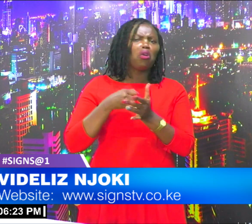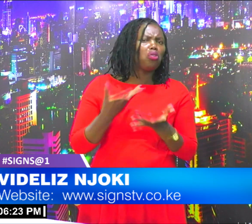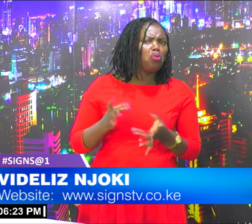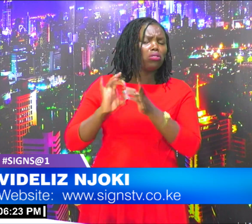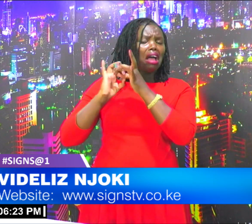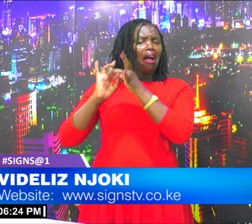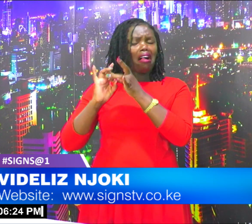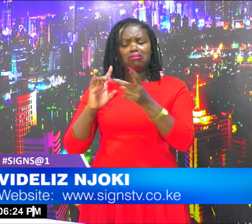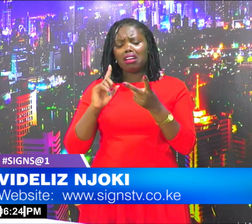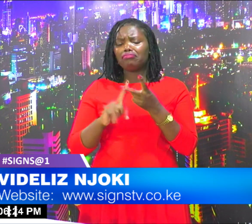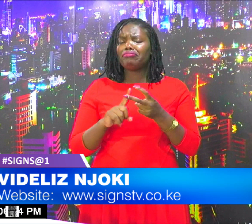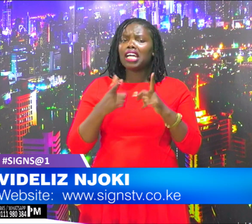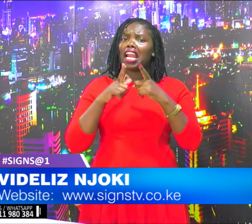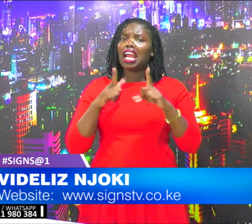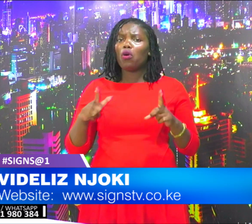including